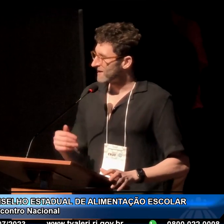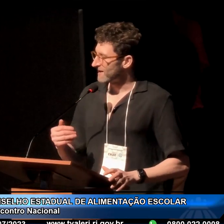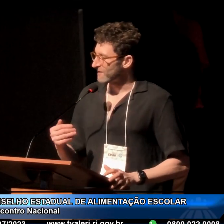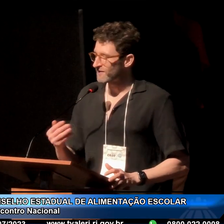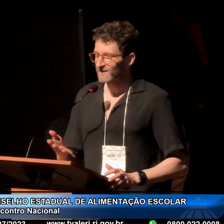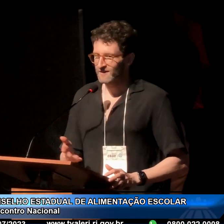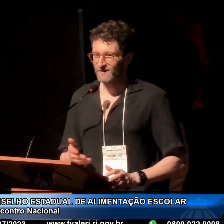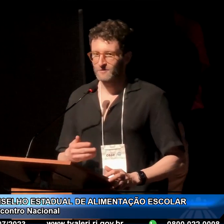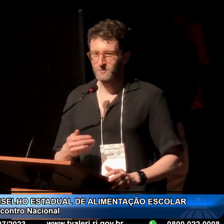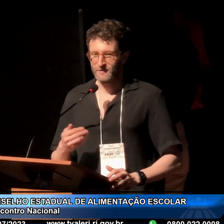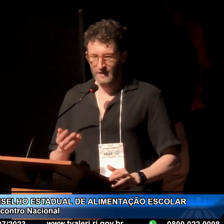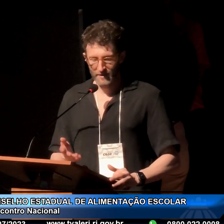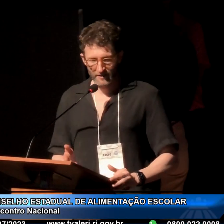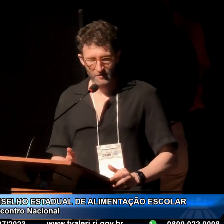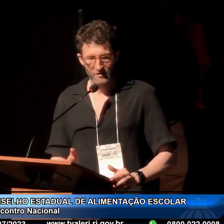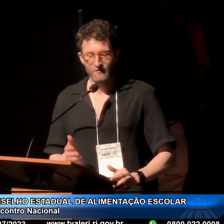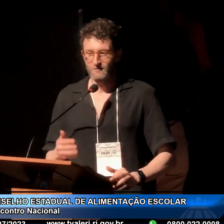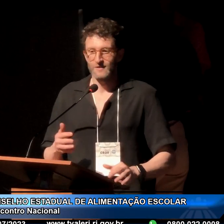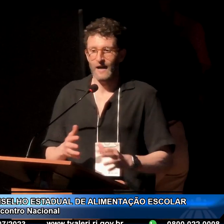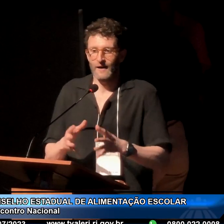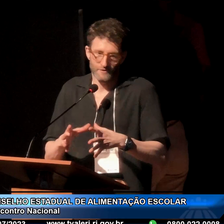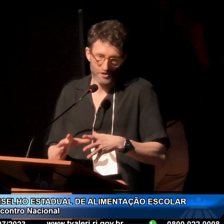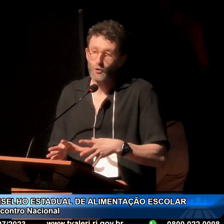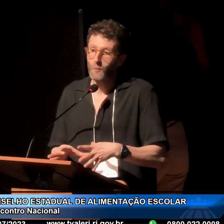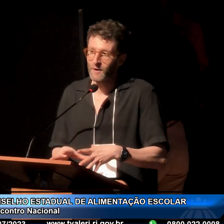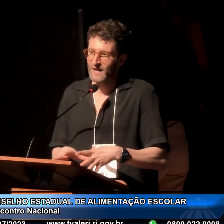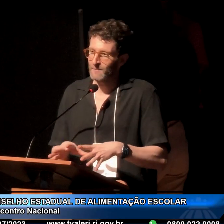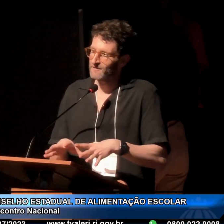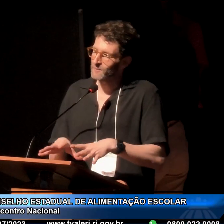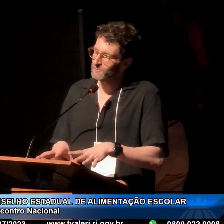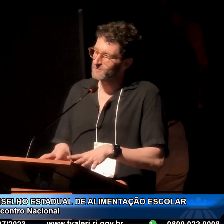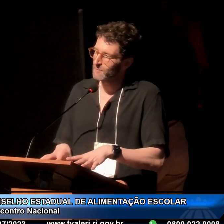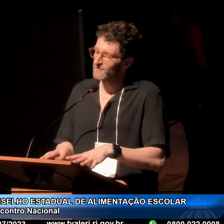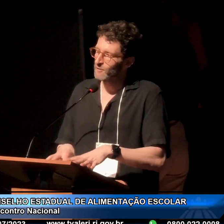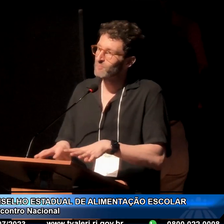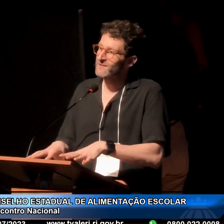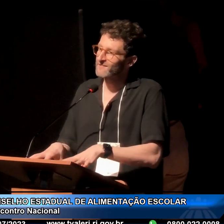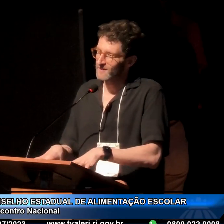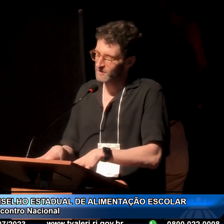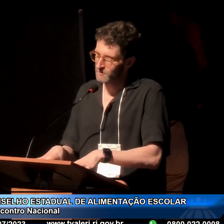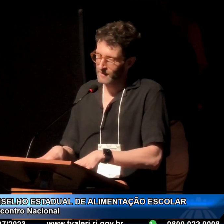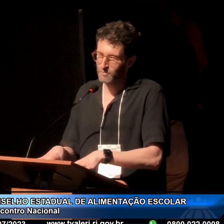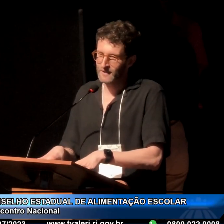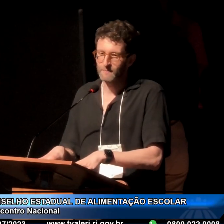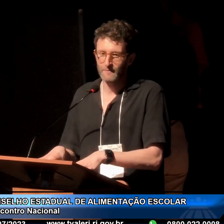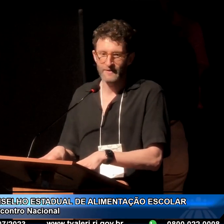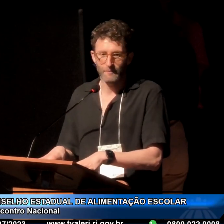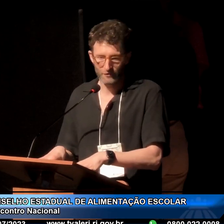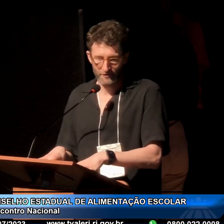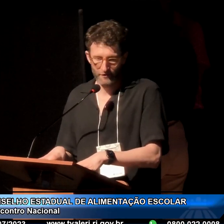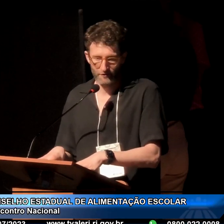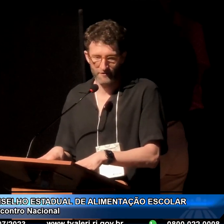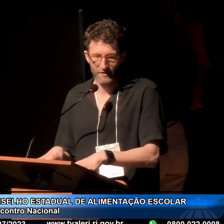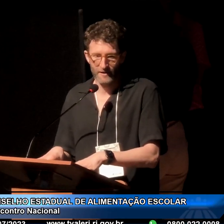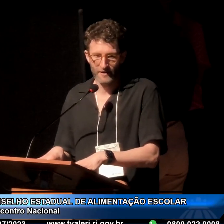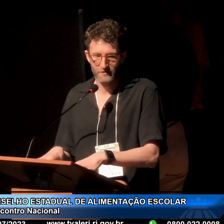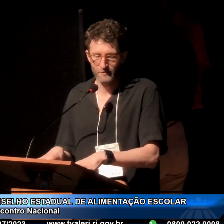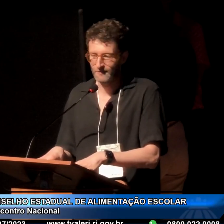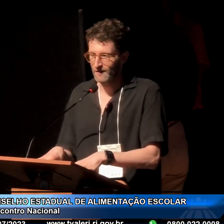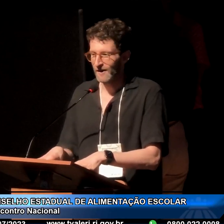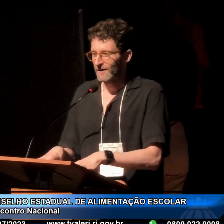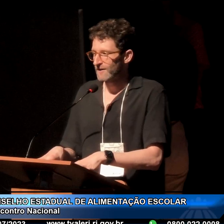órgão fiscalizador deliberativo de acompanhar mas ao mesmo tempo de ser um parceiro para poder implementar o processo